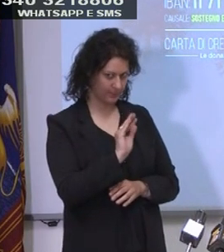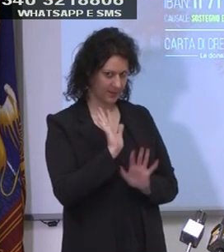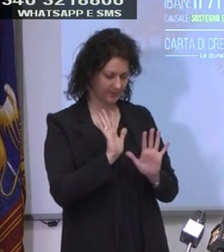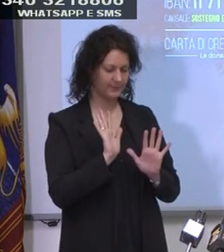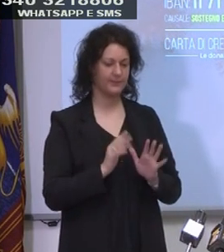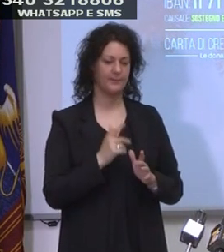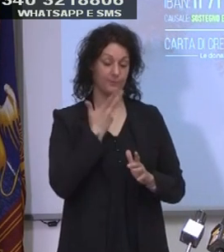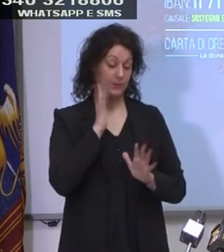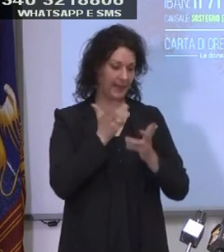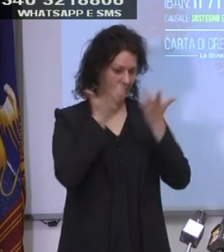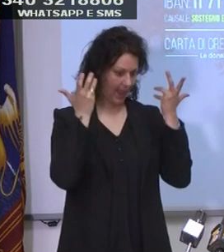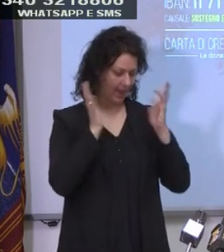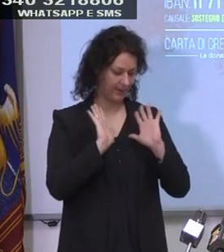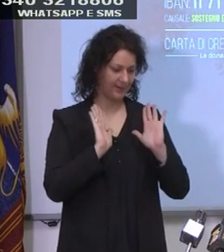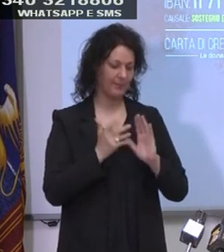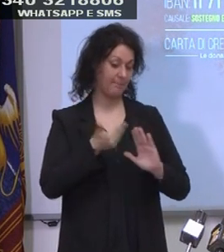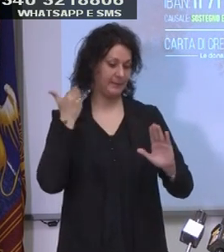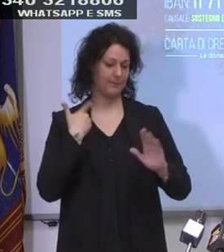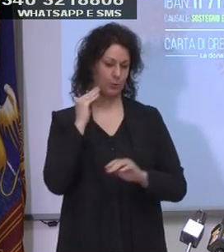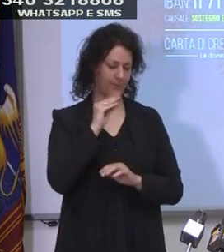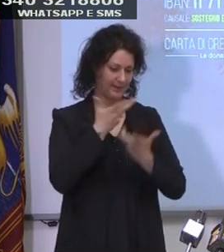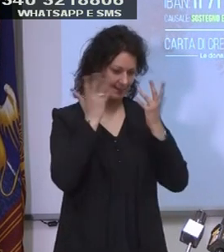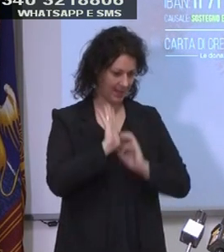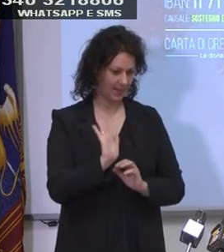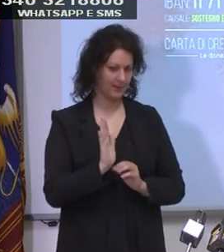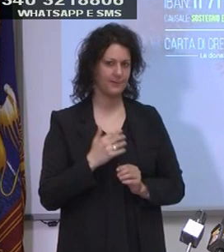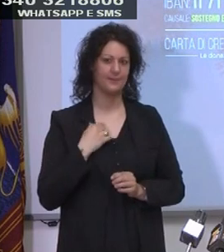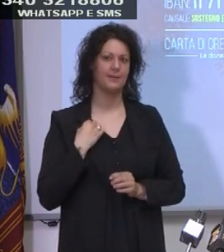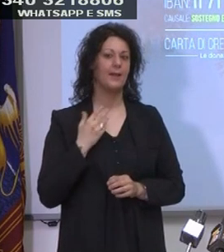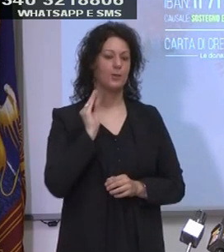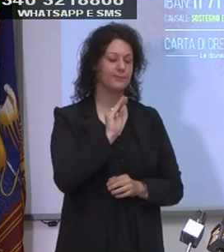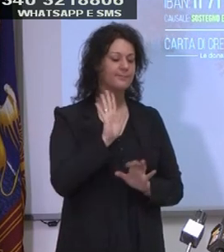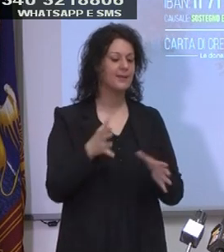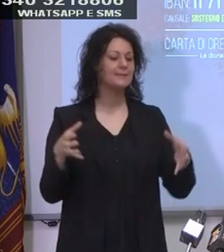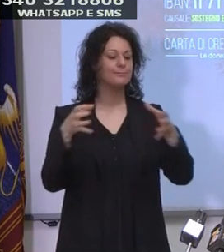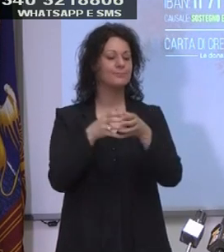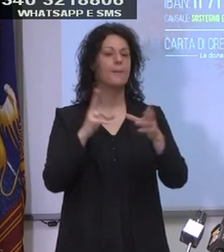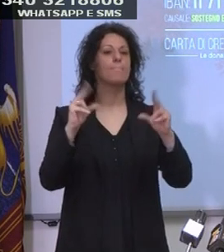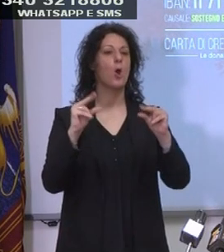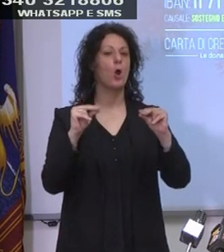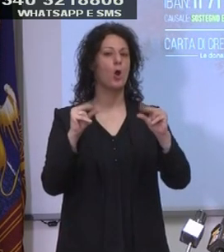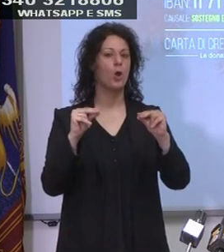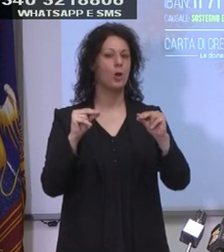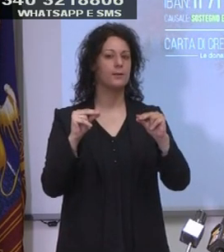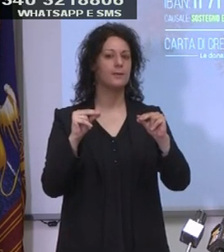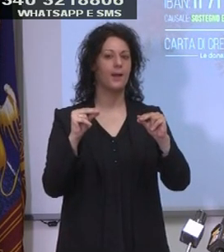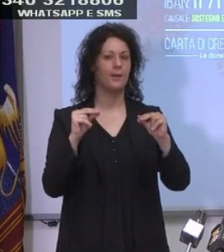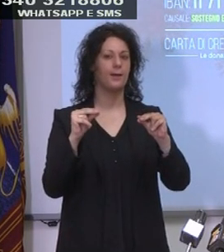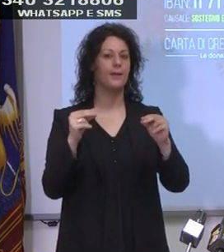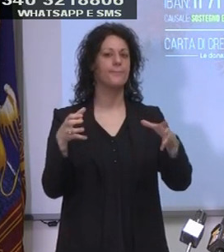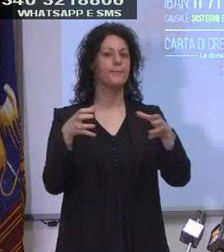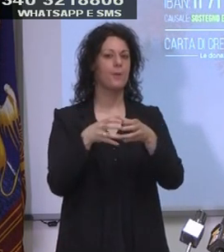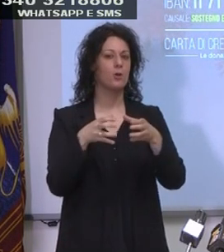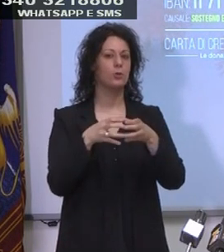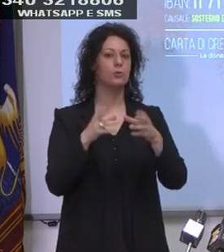domanda, per la quale non ero stata chiara. Dunque, dal mondo della moda, con la CNA Federmoda,